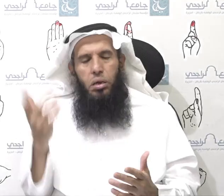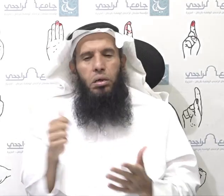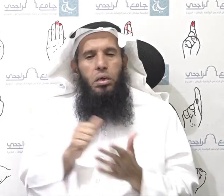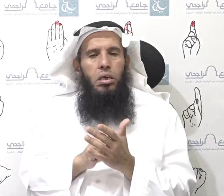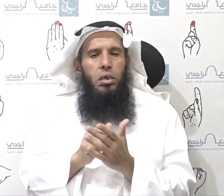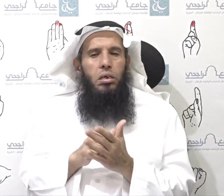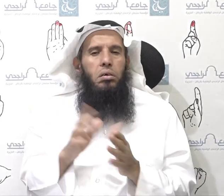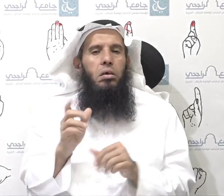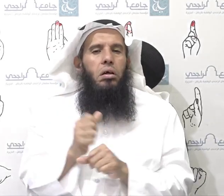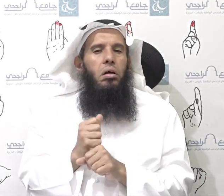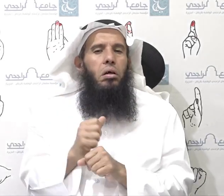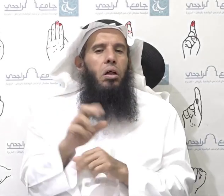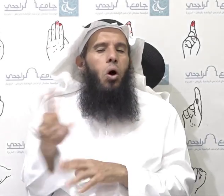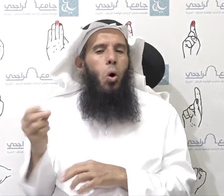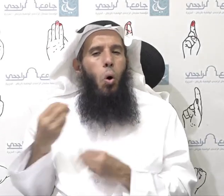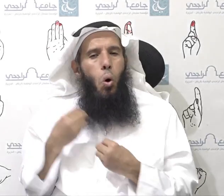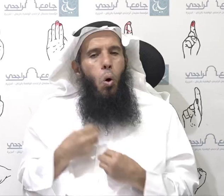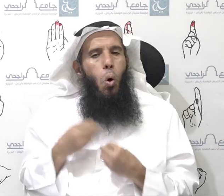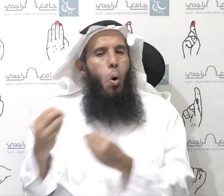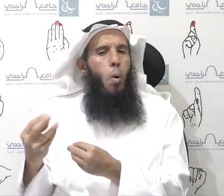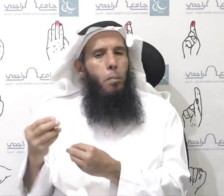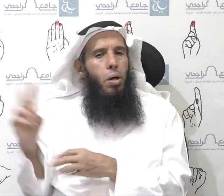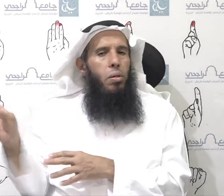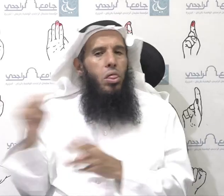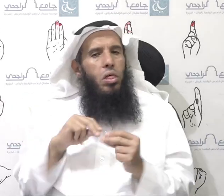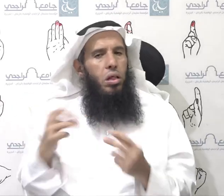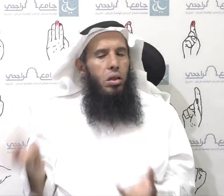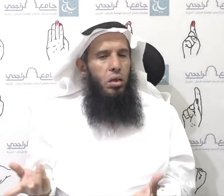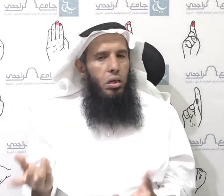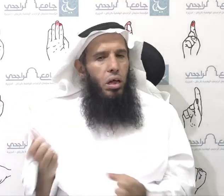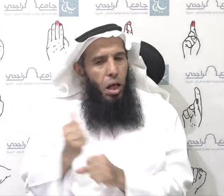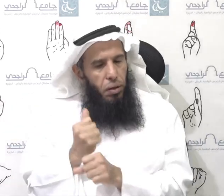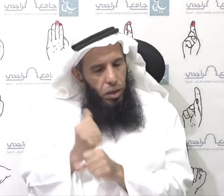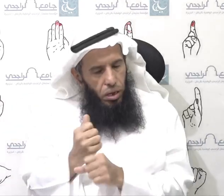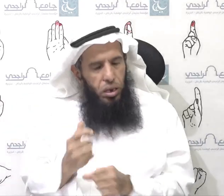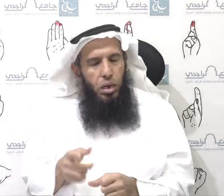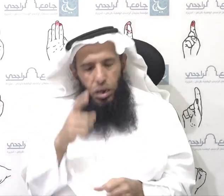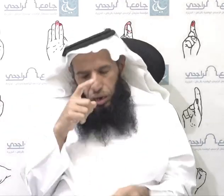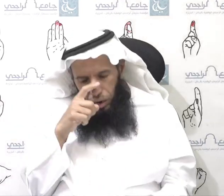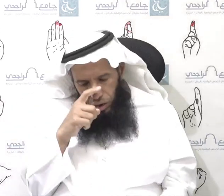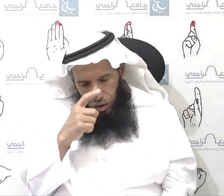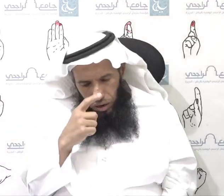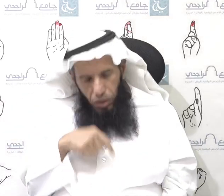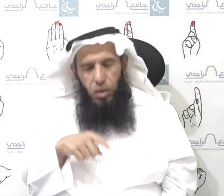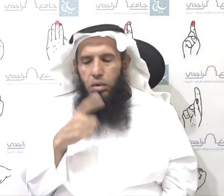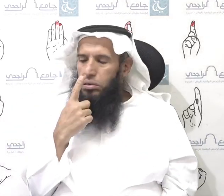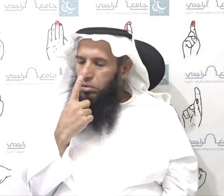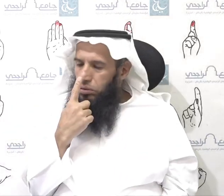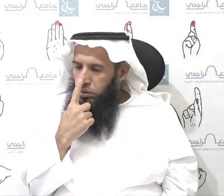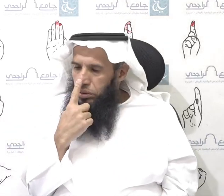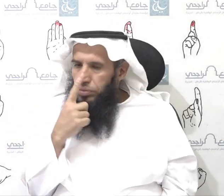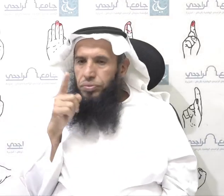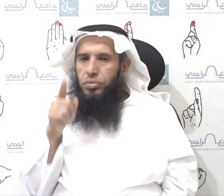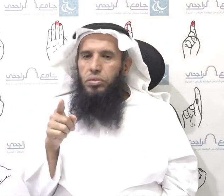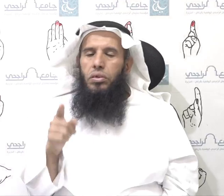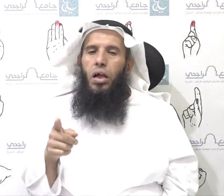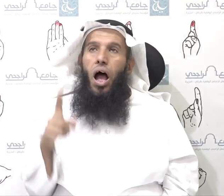ما نحب أن يصنع بنا، ولنقم بواجبنا لهم، فإن هذا ما أمرنا الله